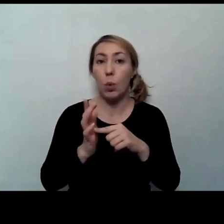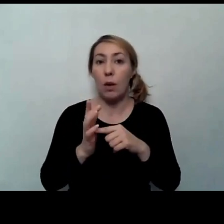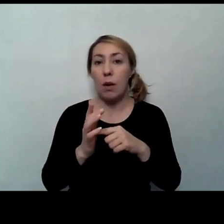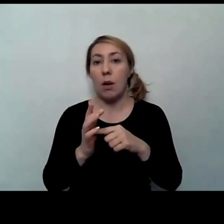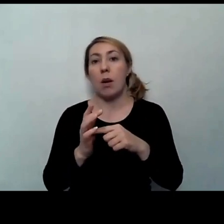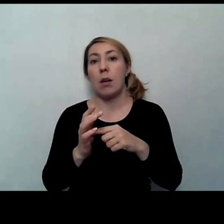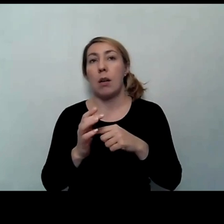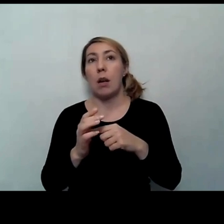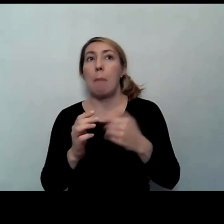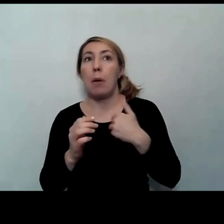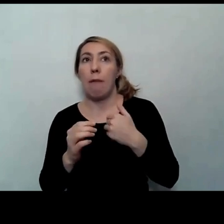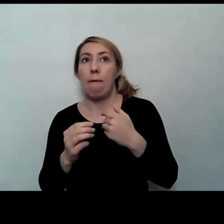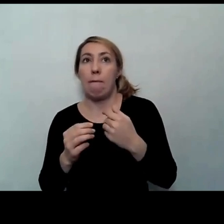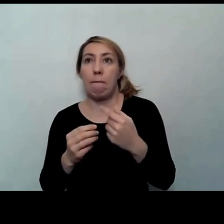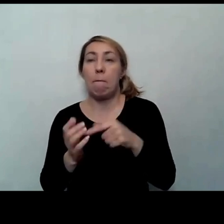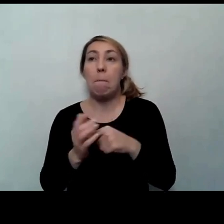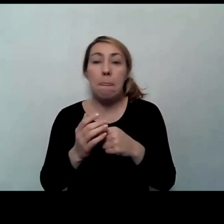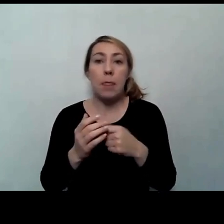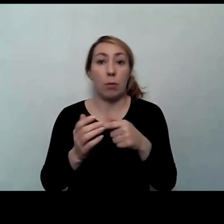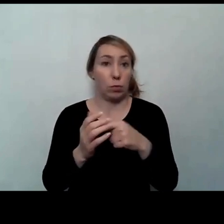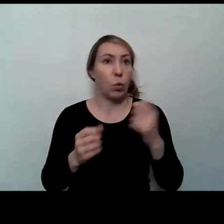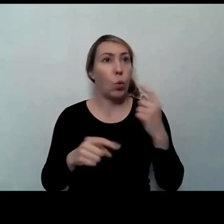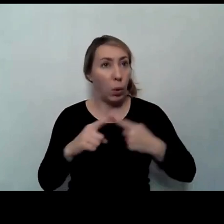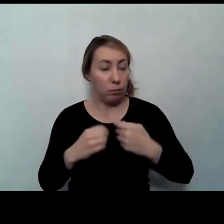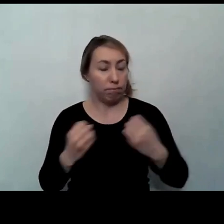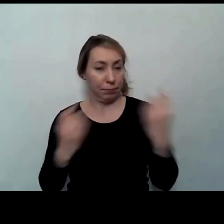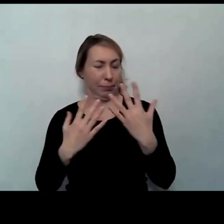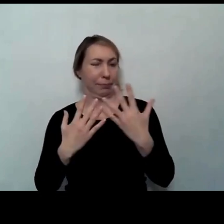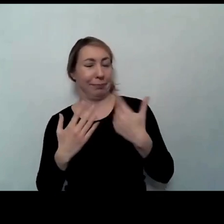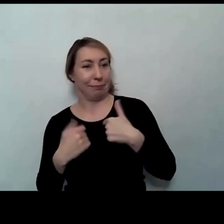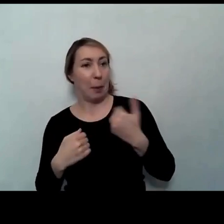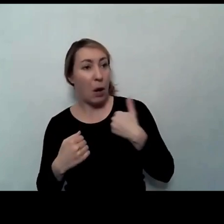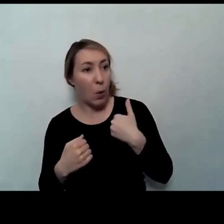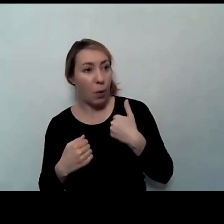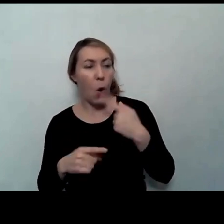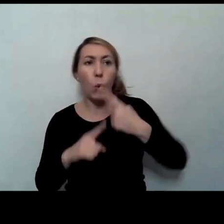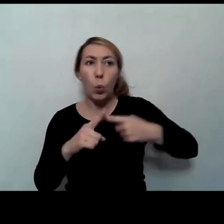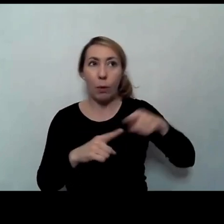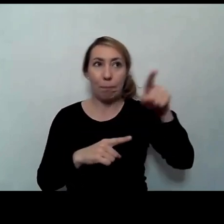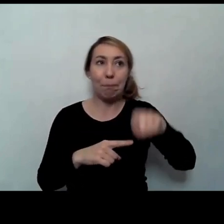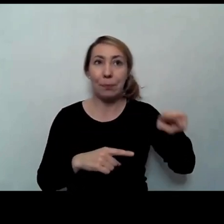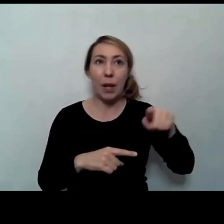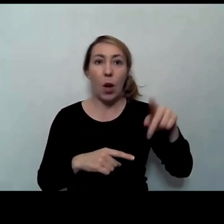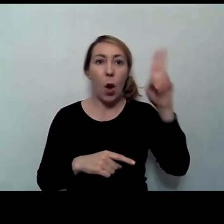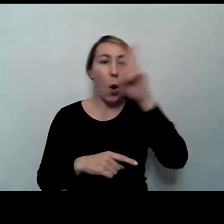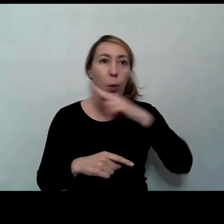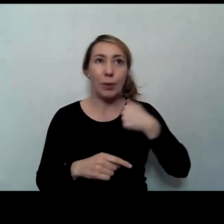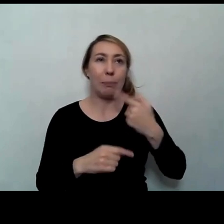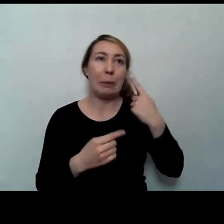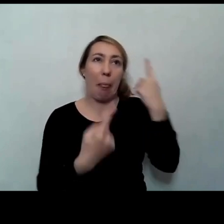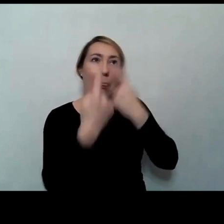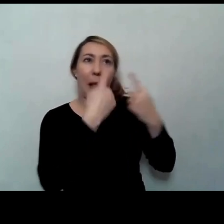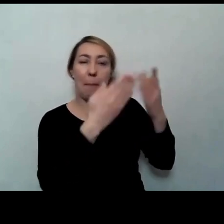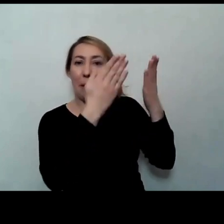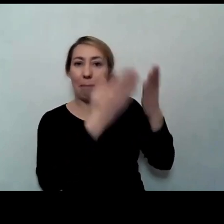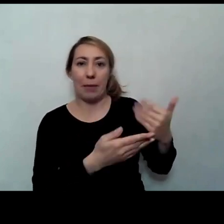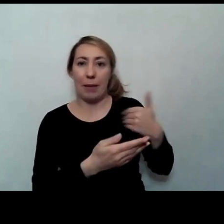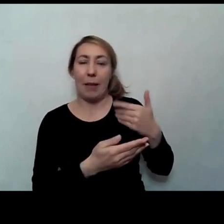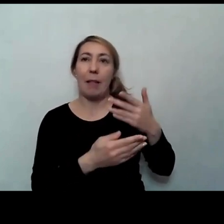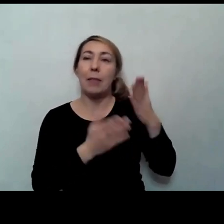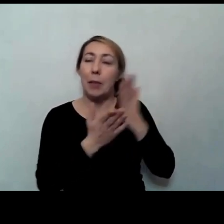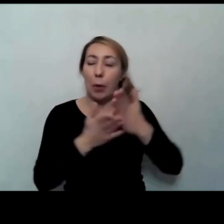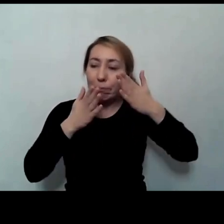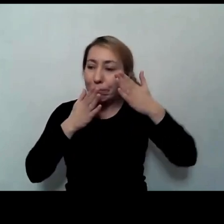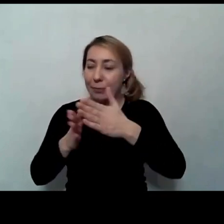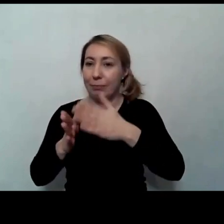punkty, to był taki punkt, który nas trochę zaskoczył, bo trochę tych rodziców chyba pominęłyśmy, myśląc o samym narzędziu, skupiłyśmy